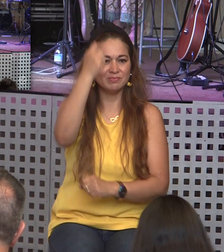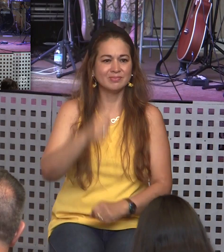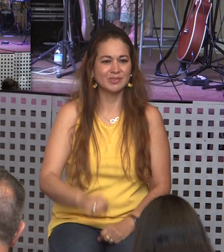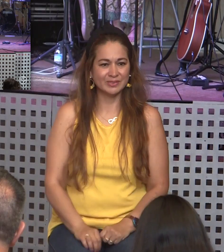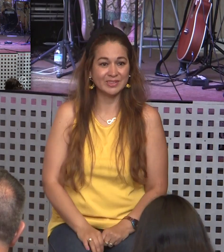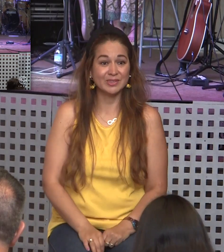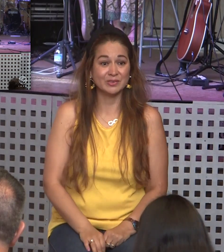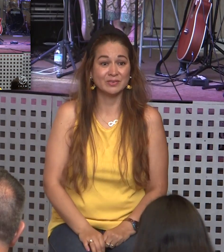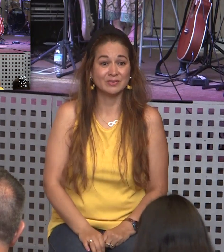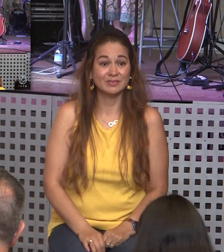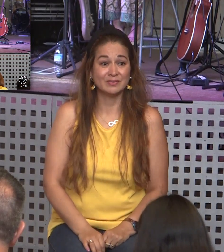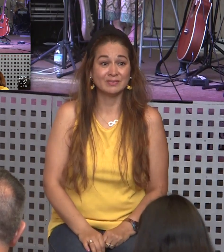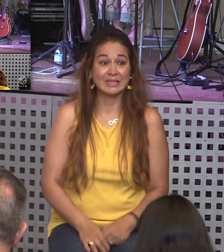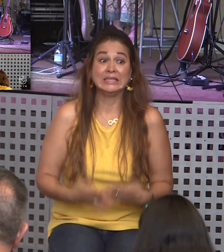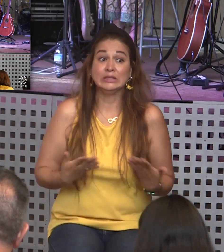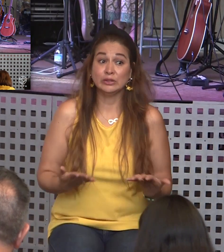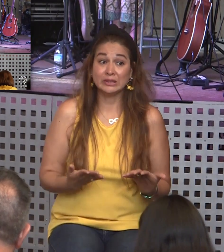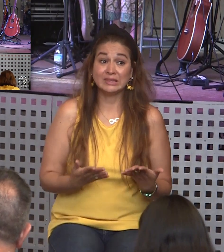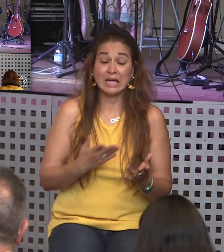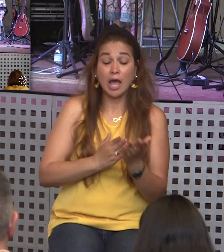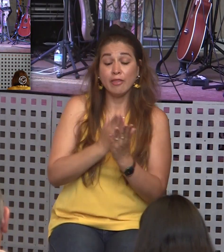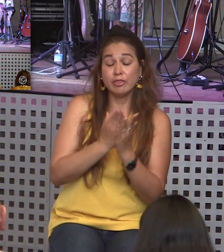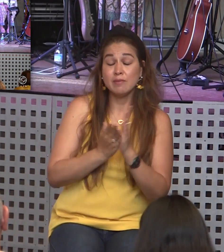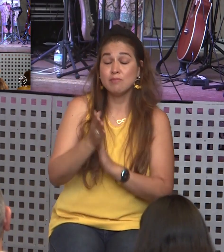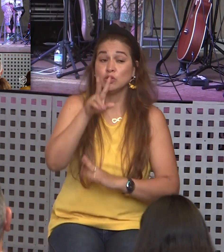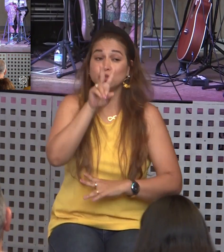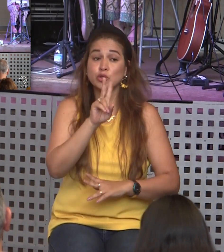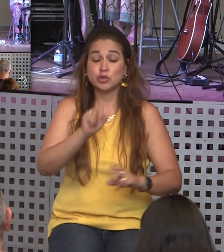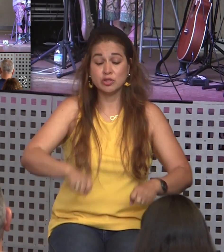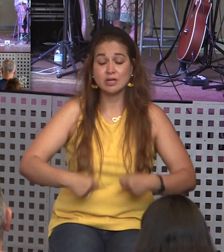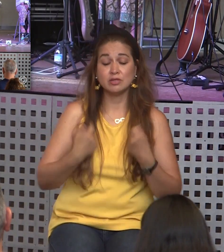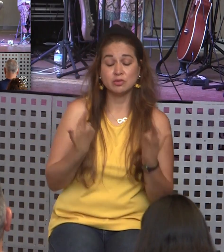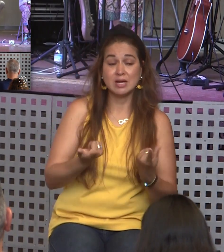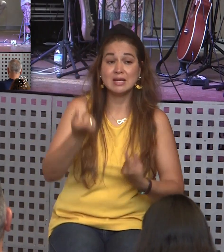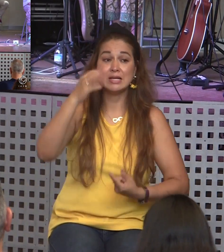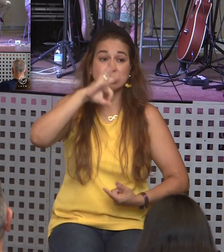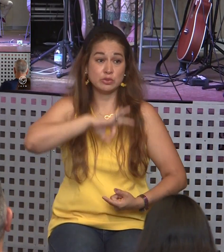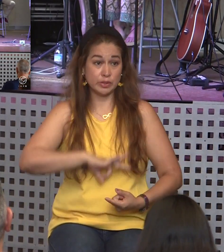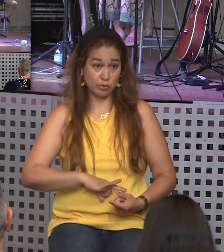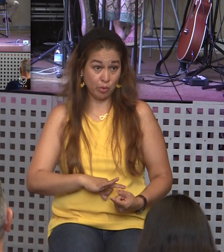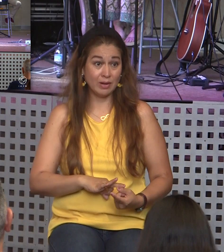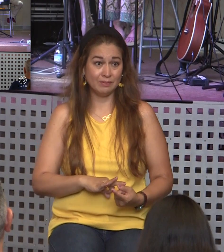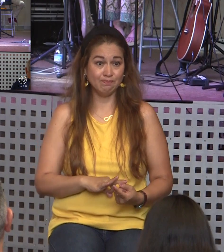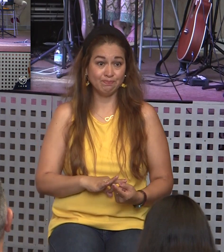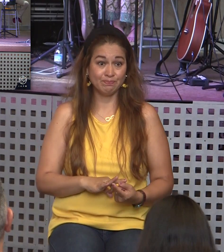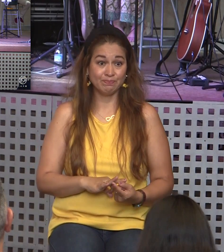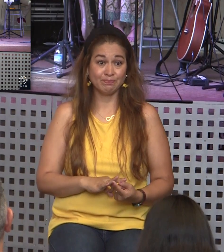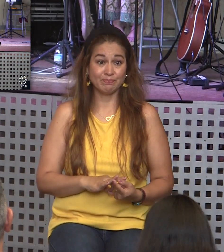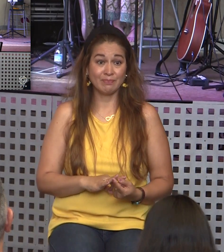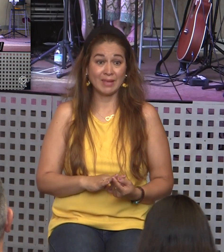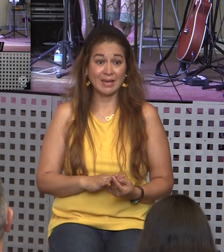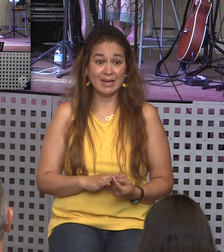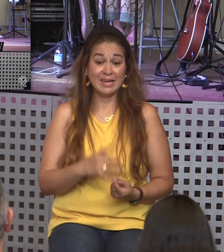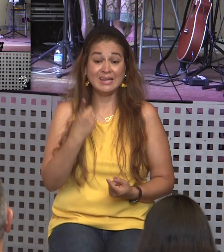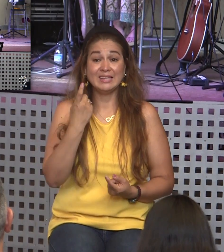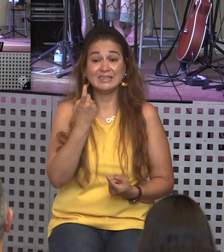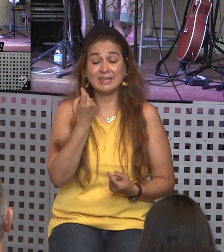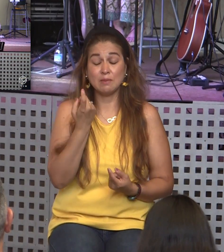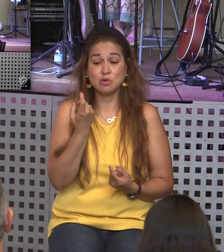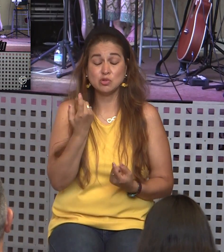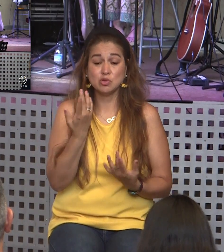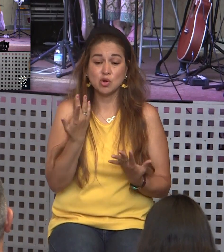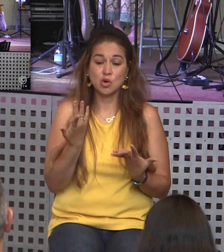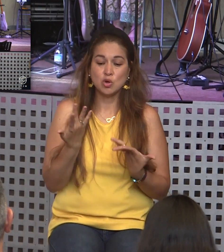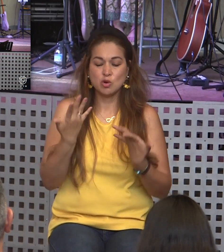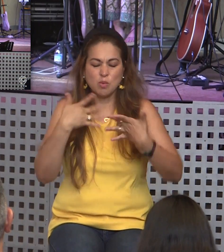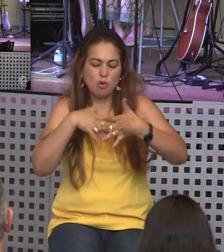en el natural. El problema es saber conmutar eso, lo